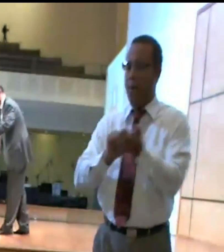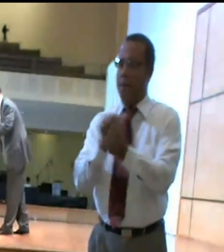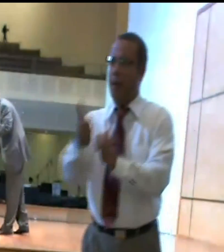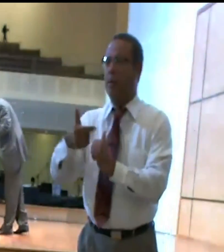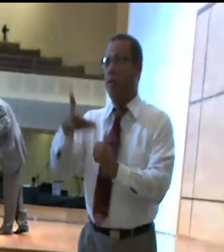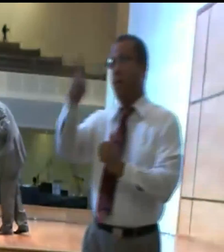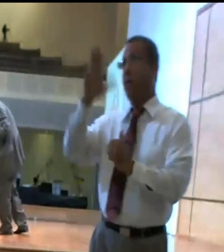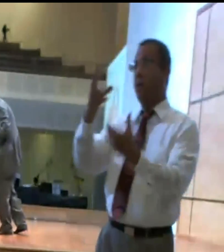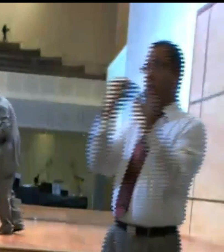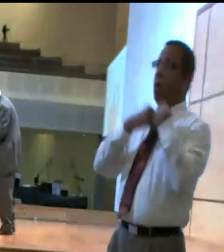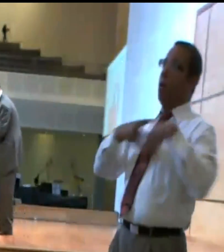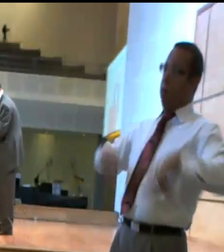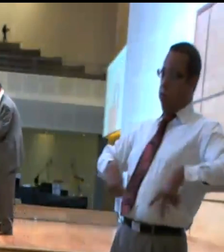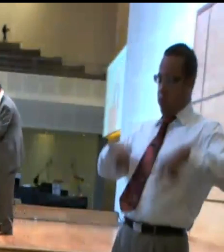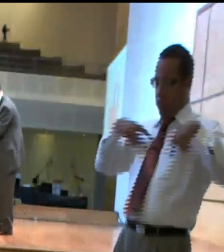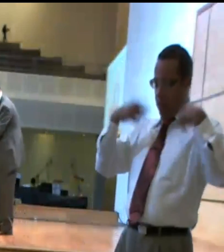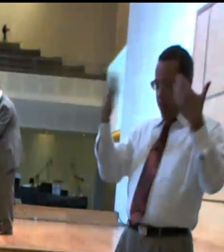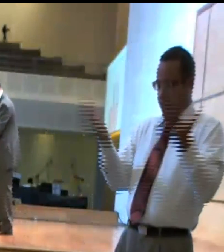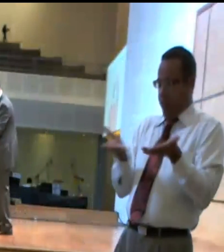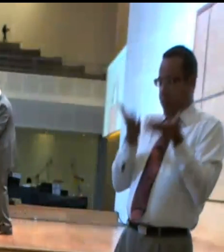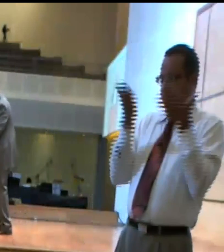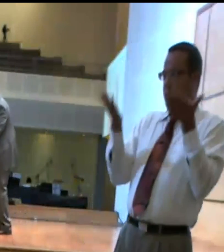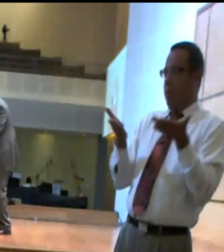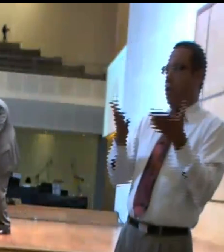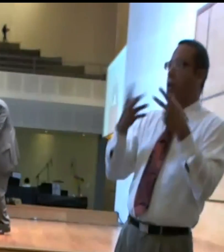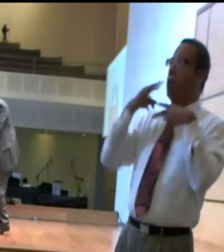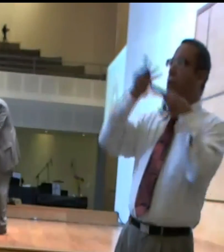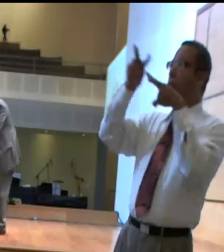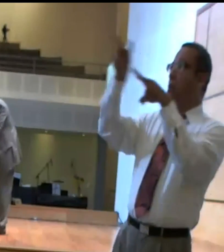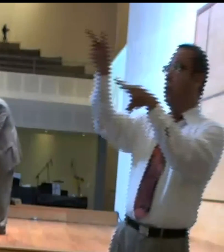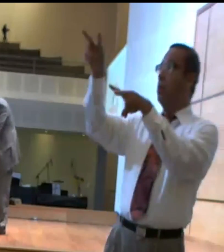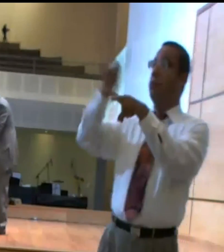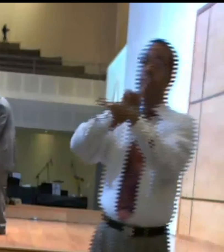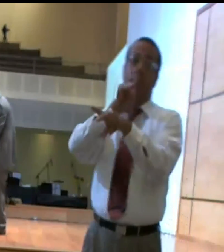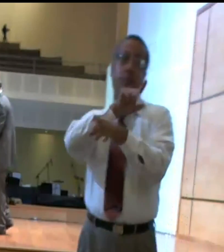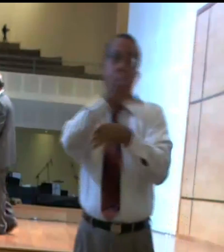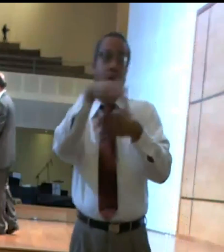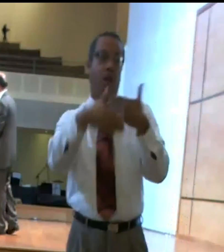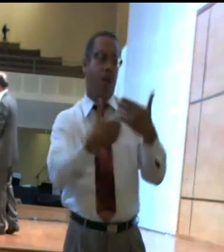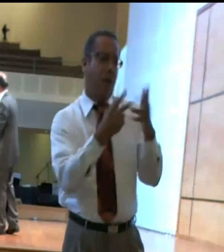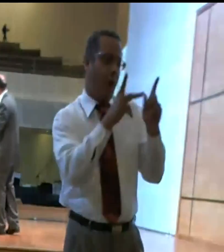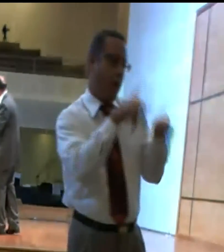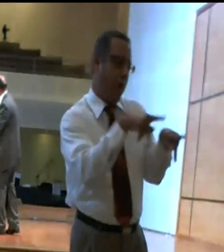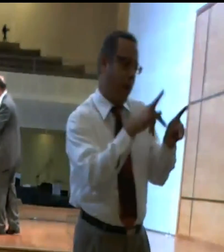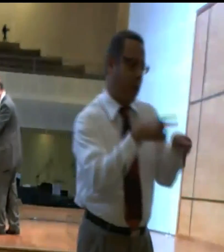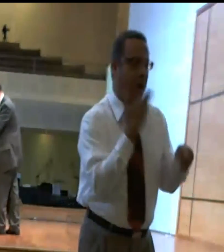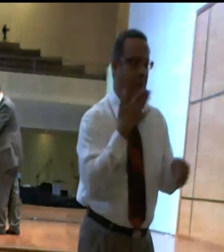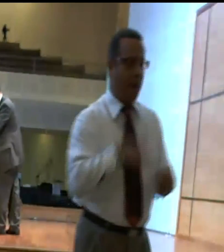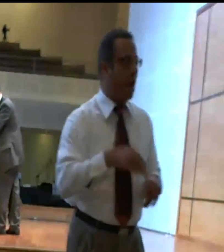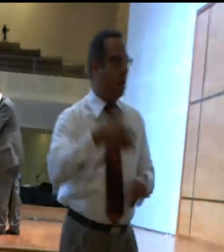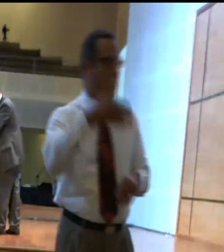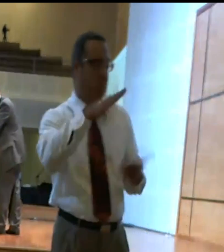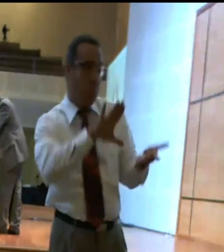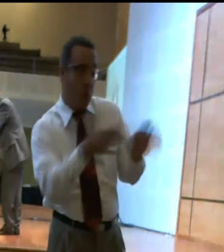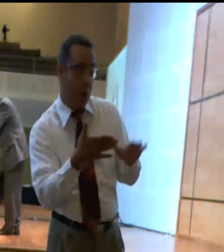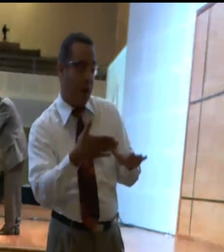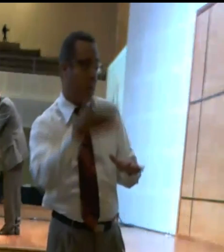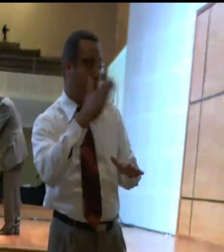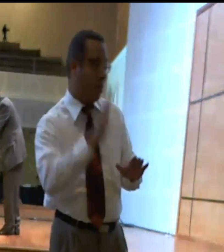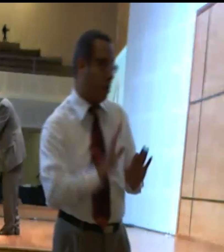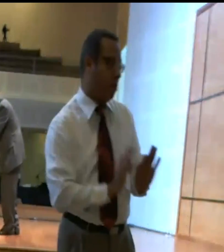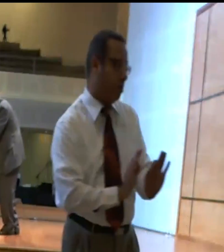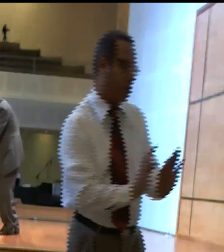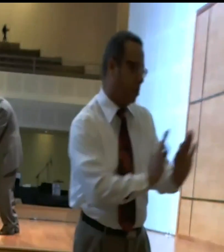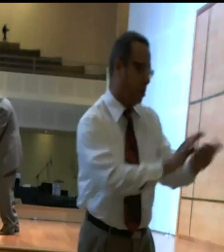mundo caído. Versículo 10. Asimismo, he visto a los inicuos sepultados con honra, mas a